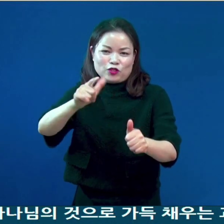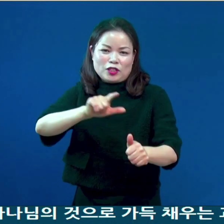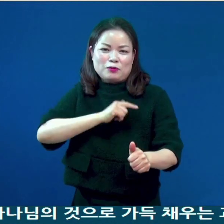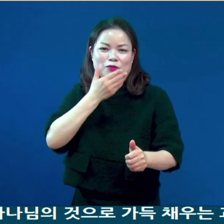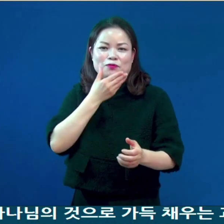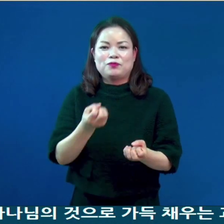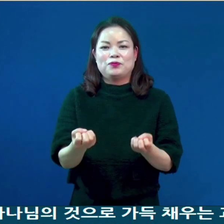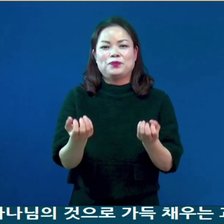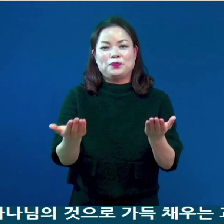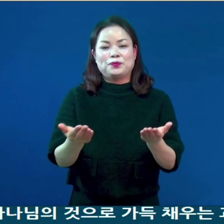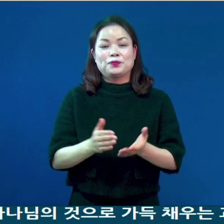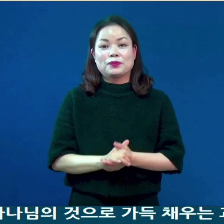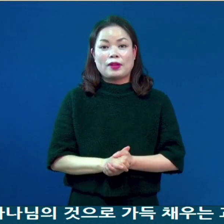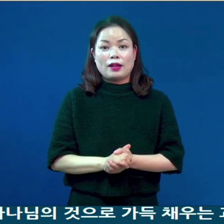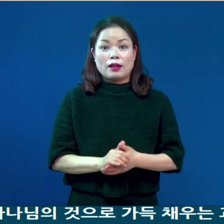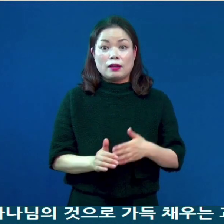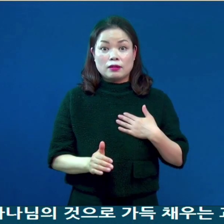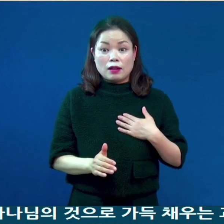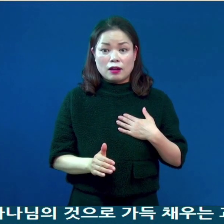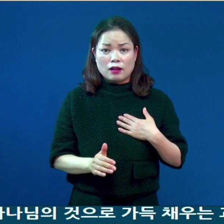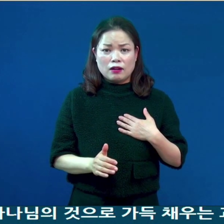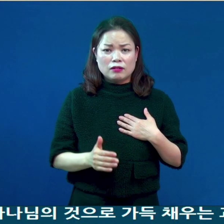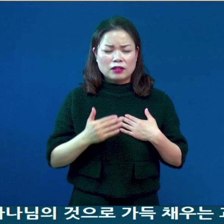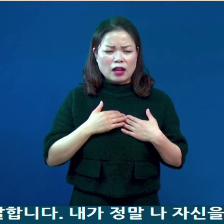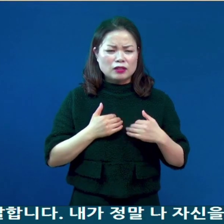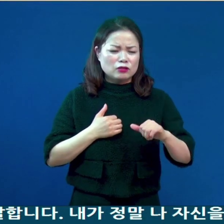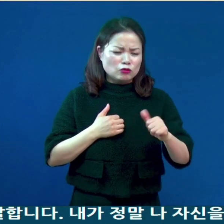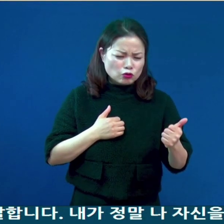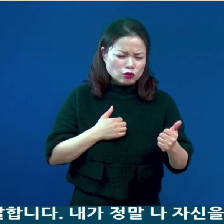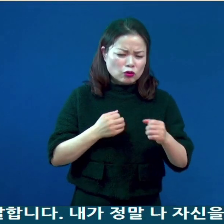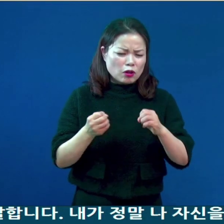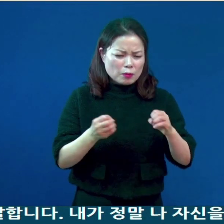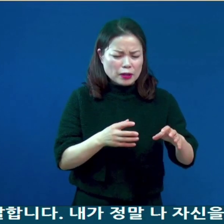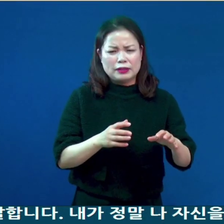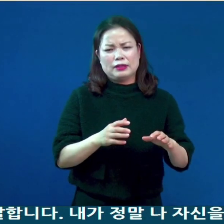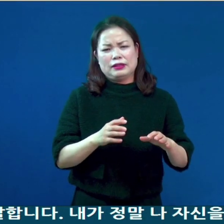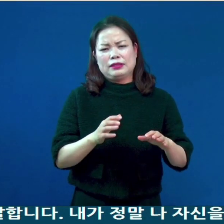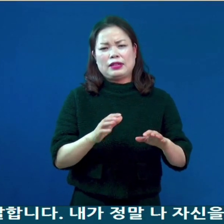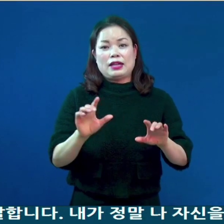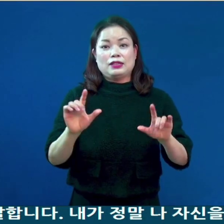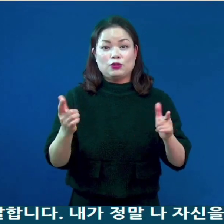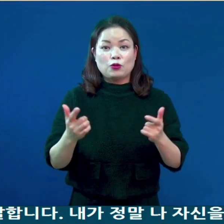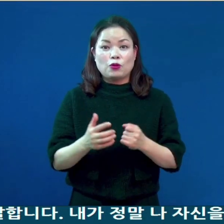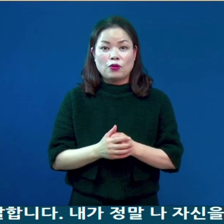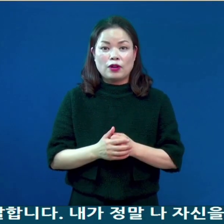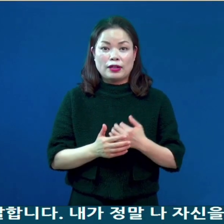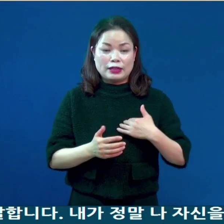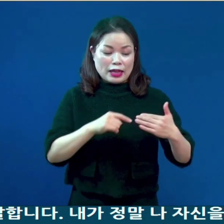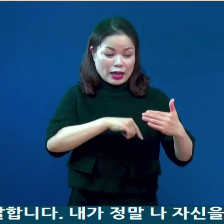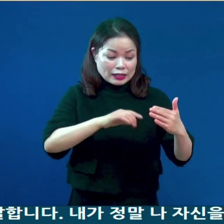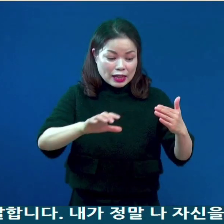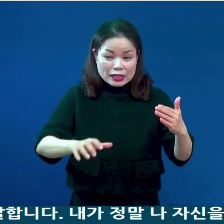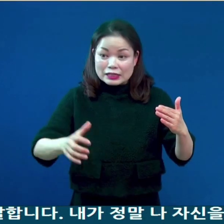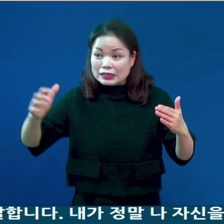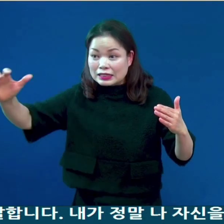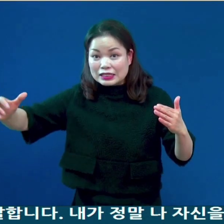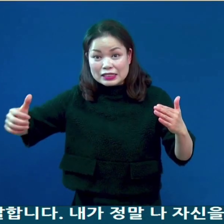축원합니다. 내가 막 나를 죽이려고만 하는 것으로 되는 게 아니고요, 내 안에